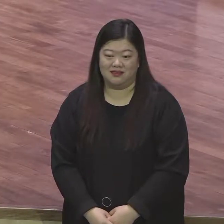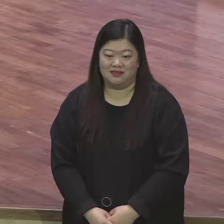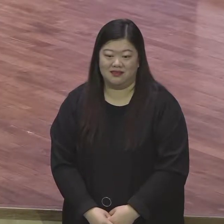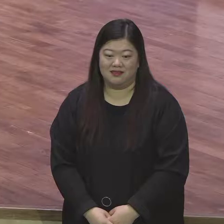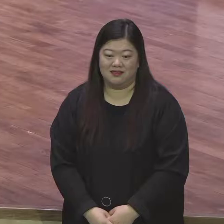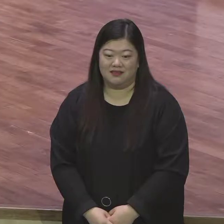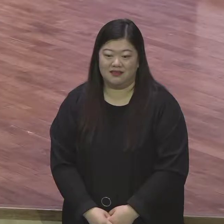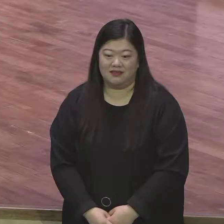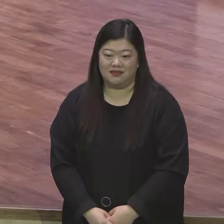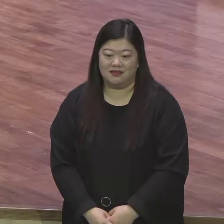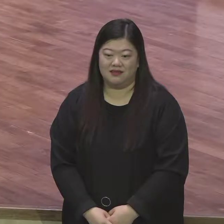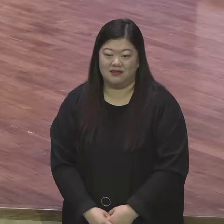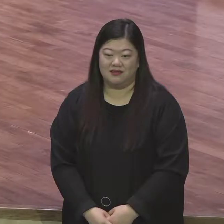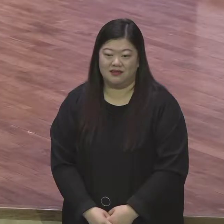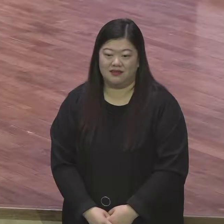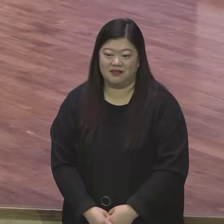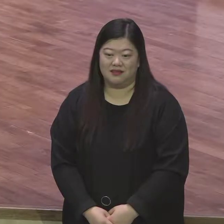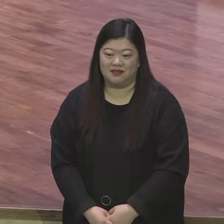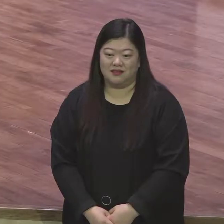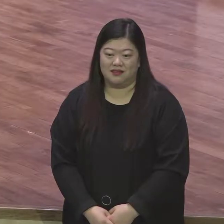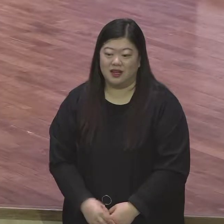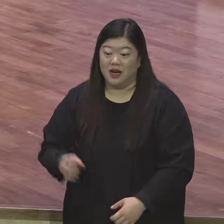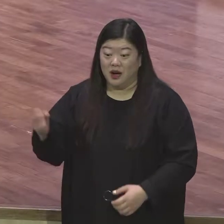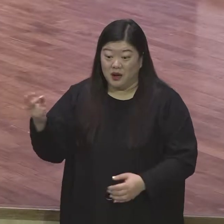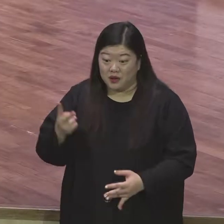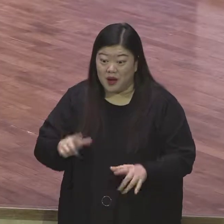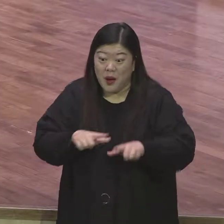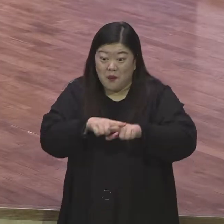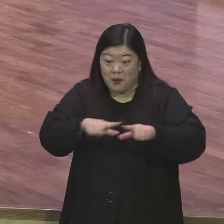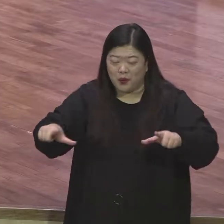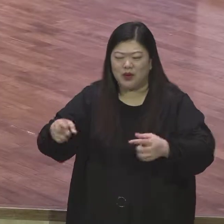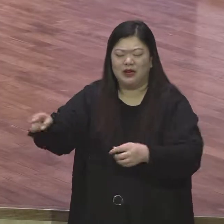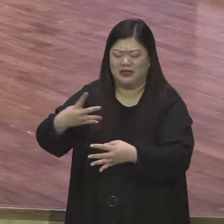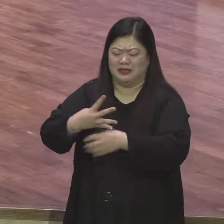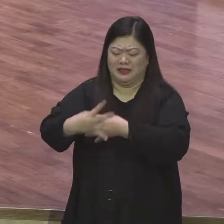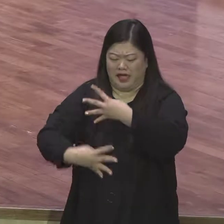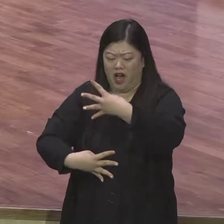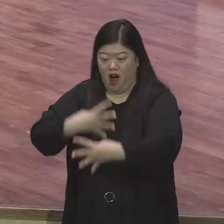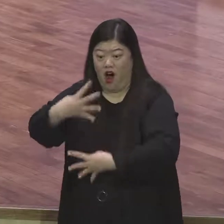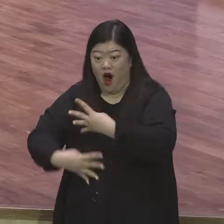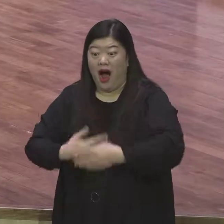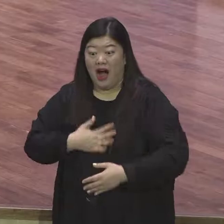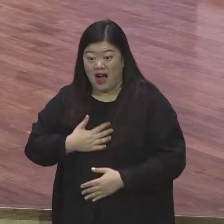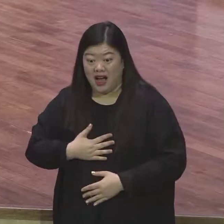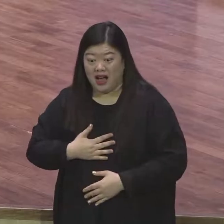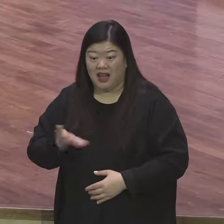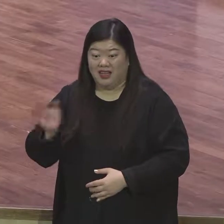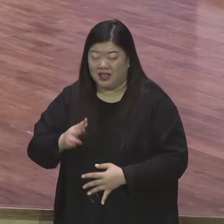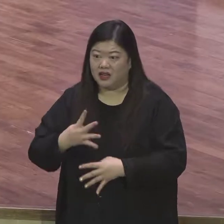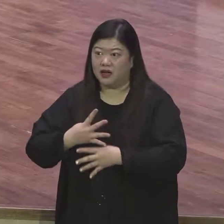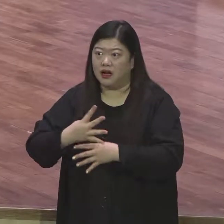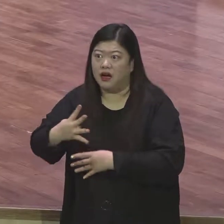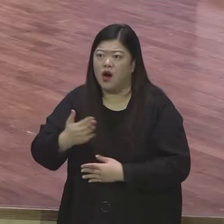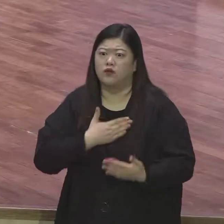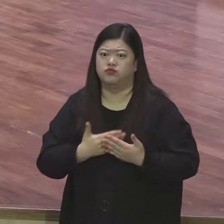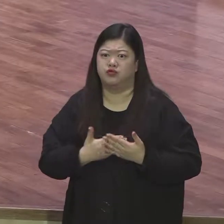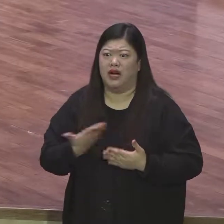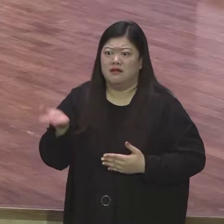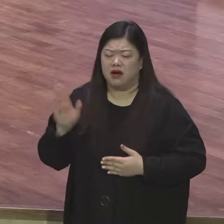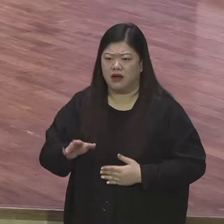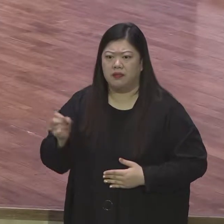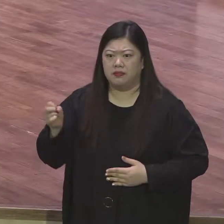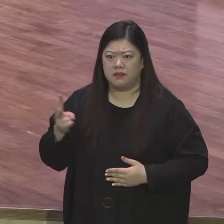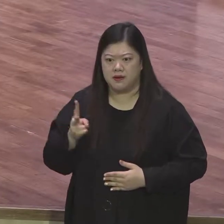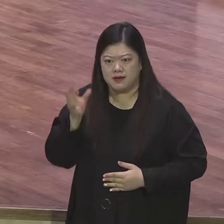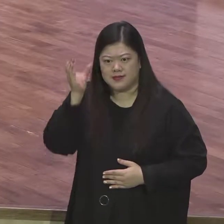결말을 다 보고 있으면서도 사람들이 얼마나 어리석은지 몰라. 그 속에 불행이 있다는 걸 안 보면서도 또